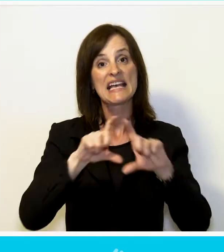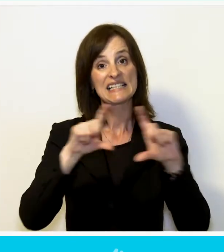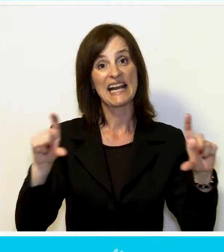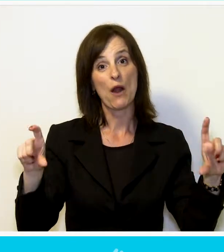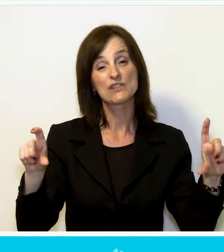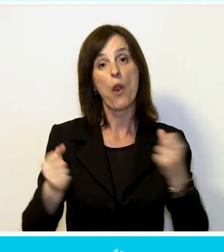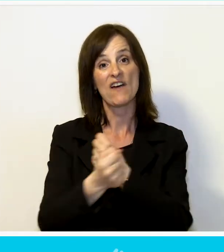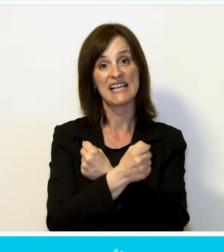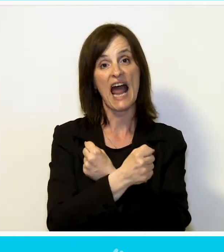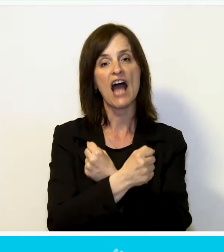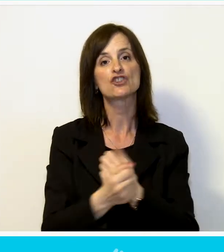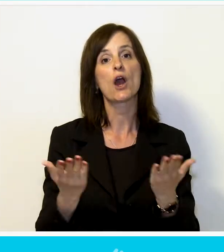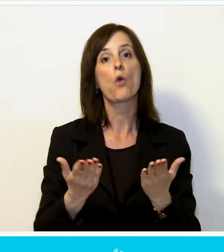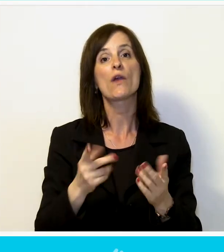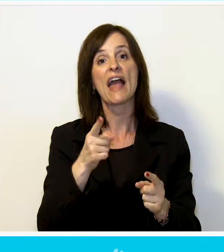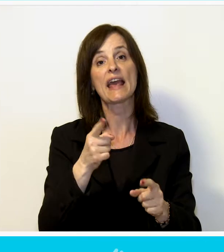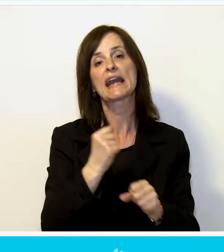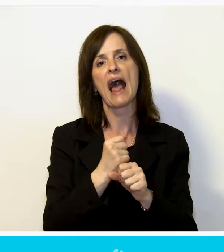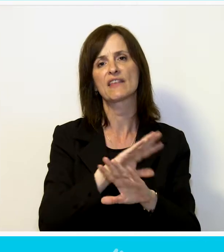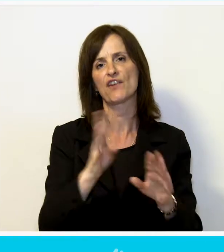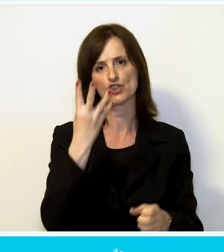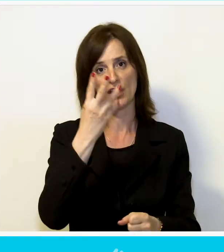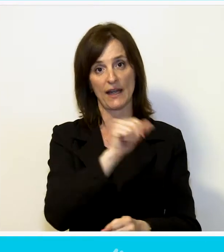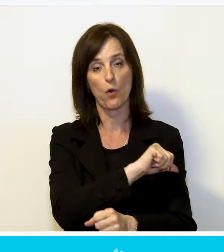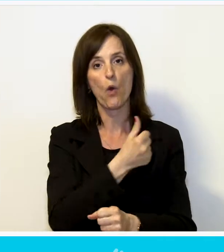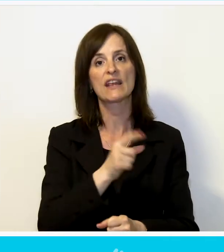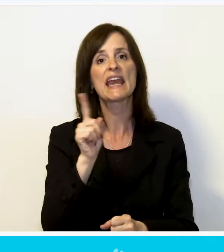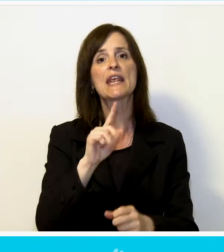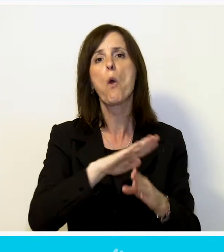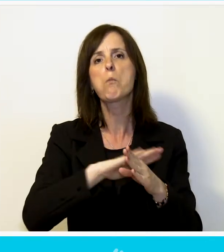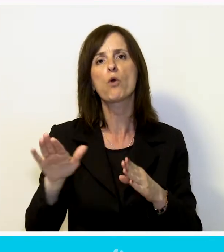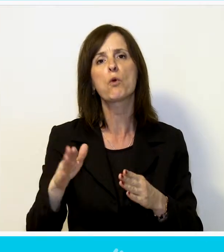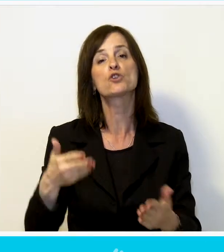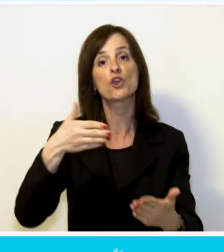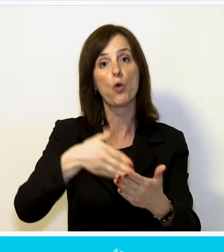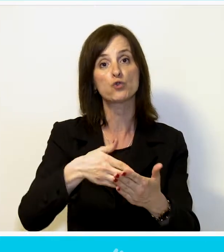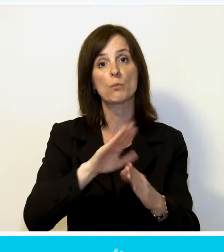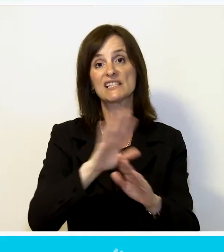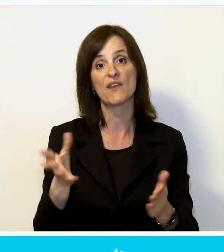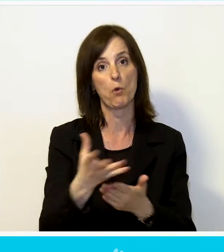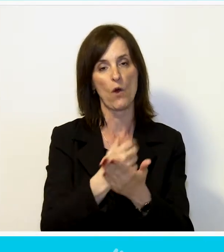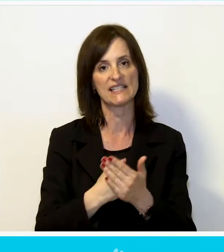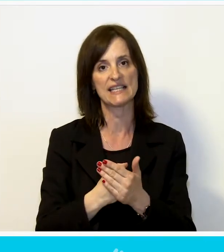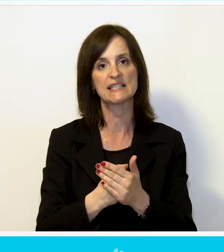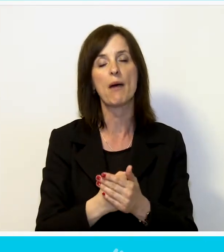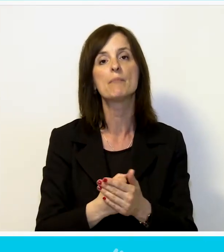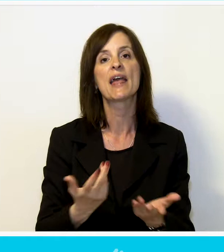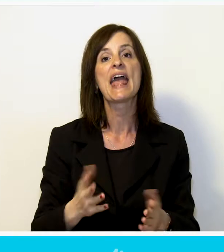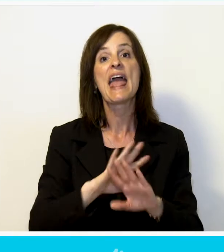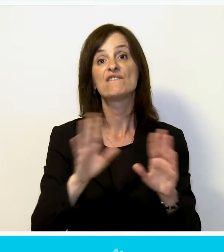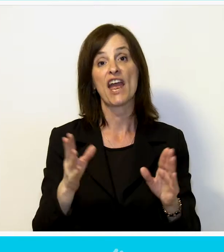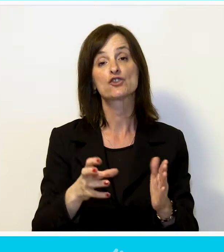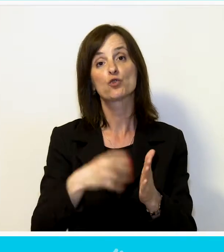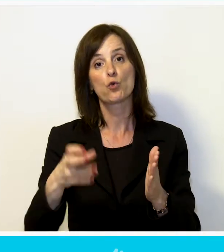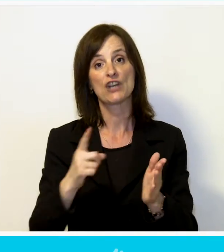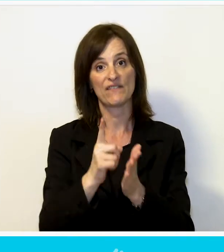Zgrada ustanove Zračak, koja je u funkciji 4 godine, nije u potpunosti dostupna svim korisnicima. Naime, već